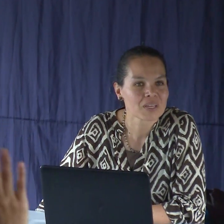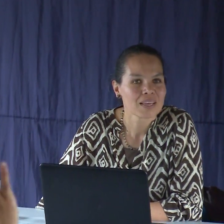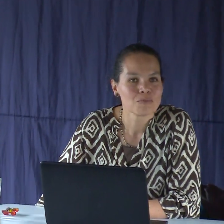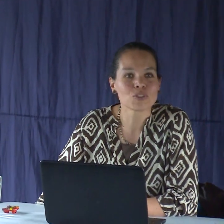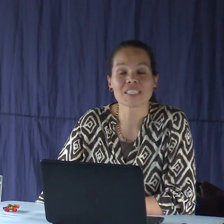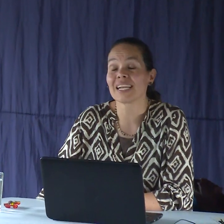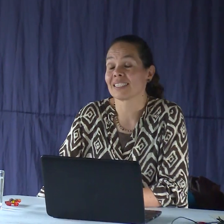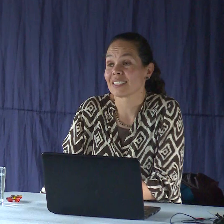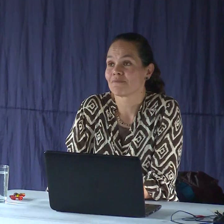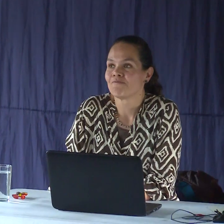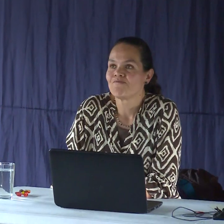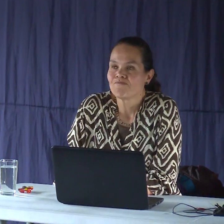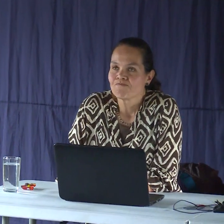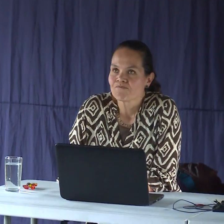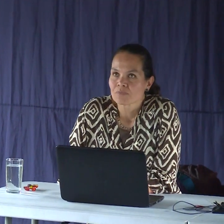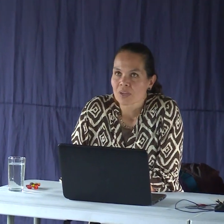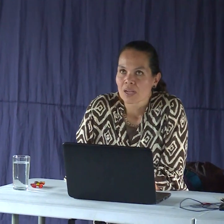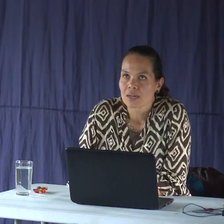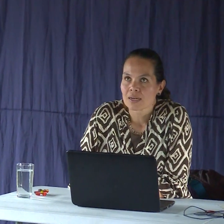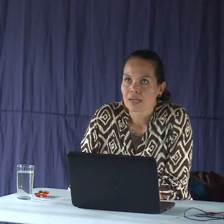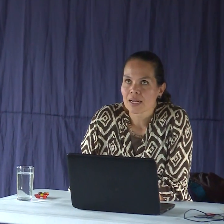bien, muchas gracias.